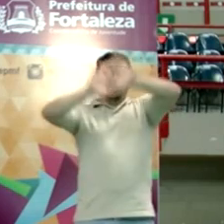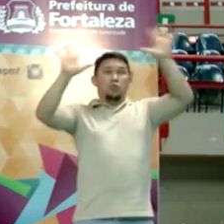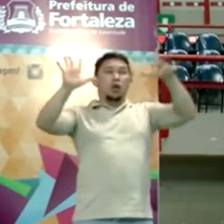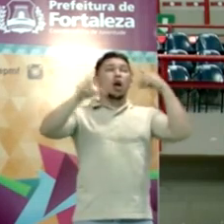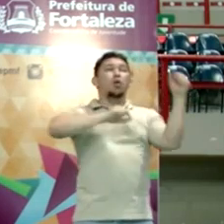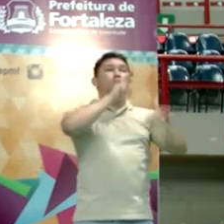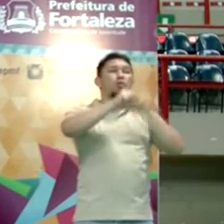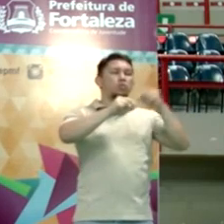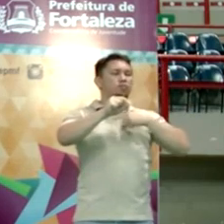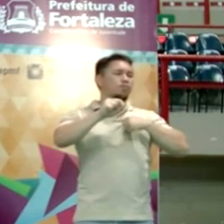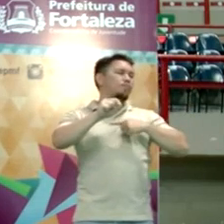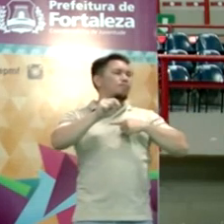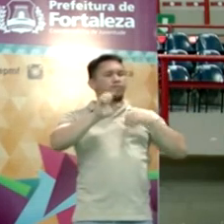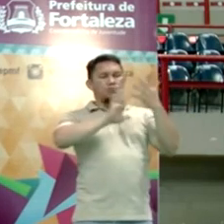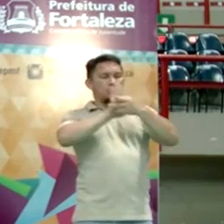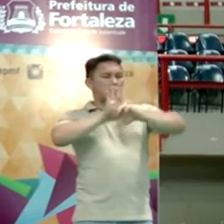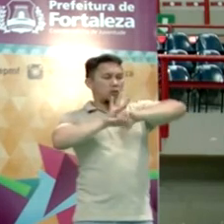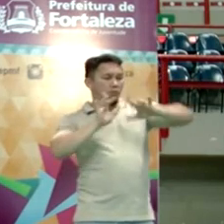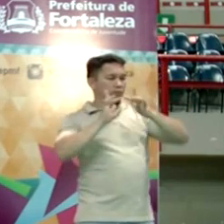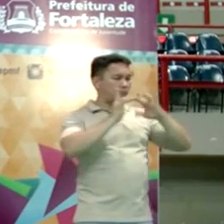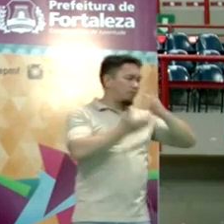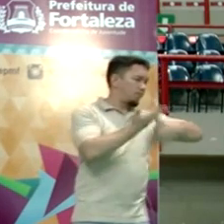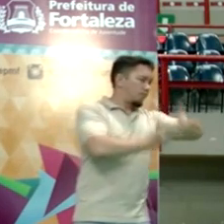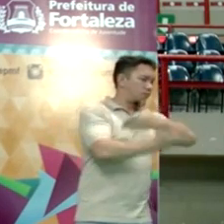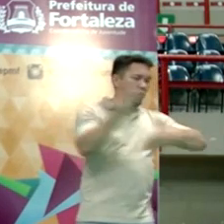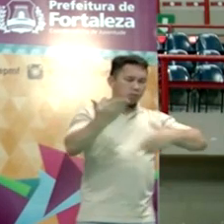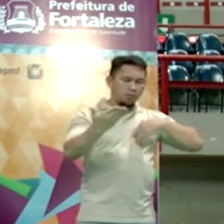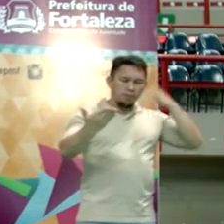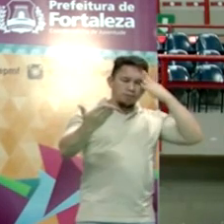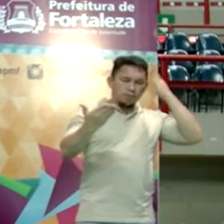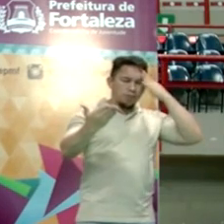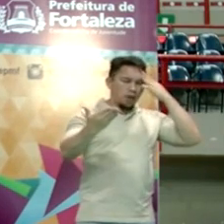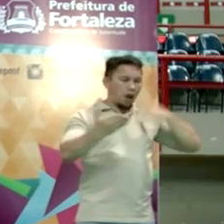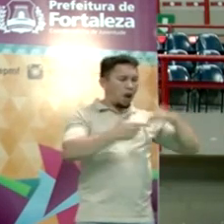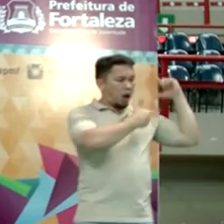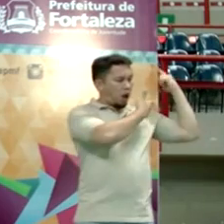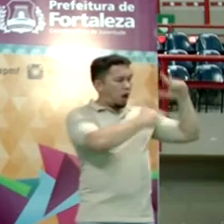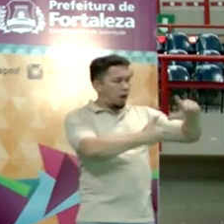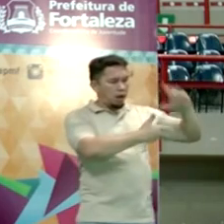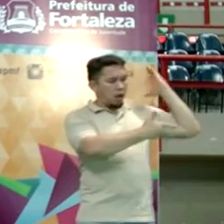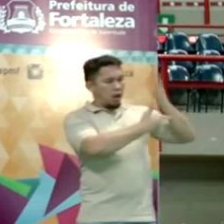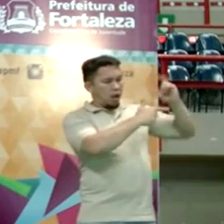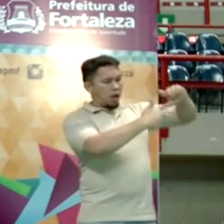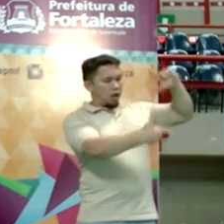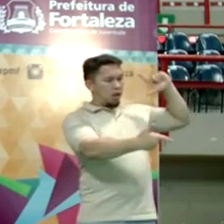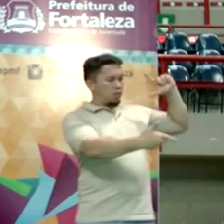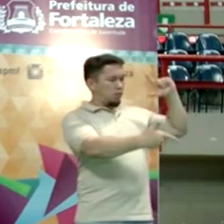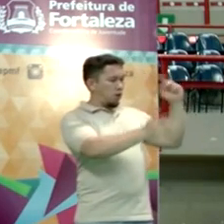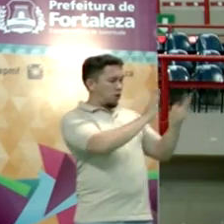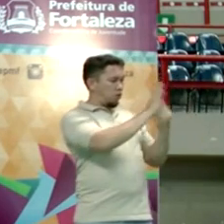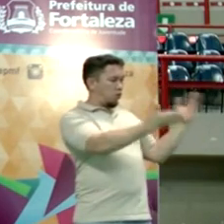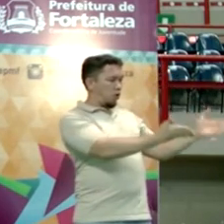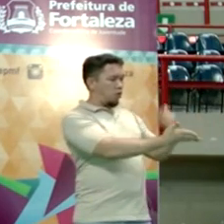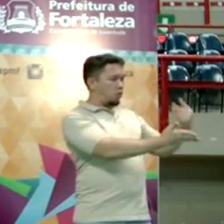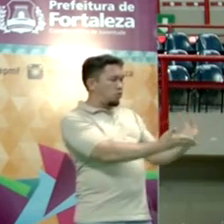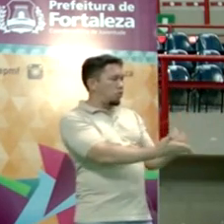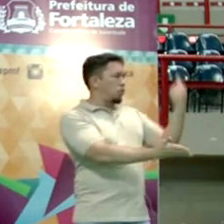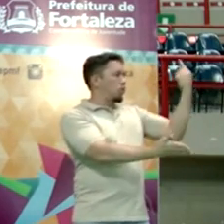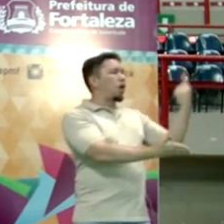claro que o hipertexto muda a noção tradicional de autoria. Por